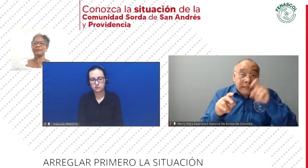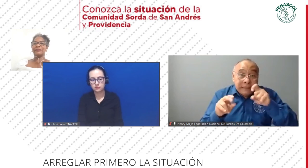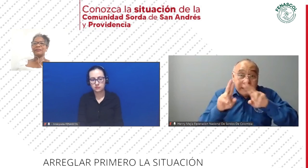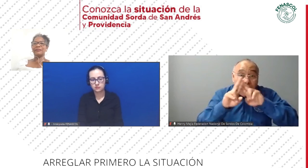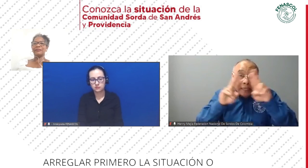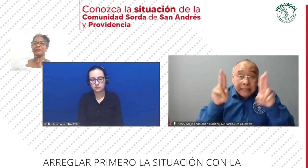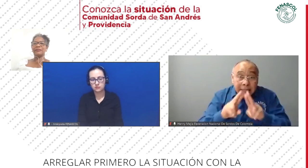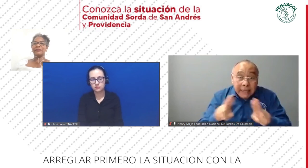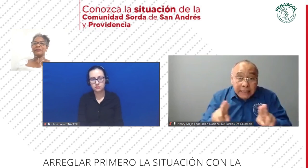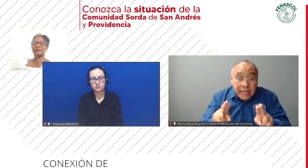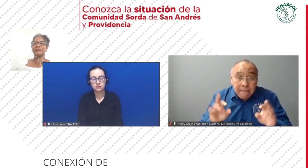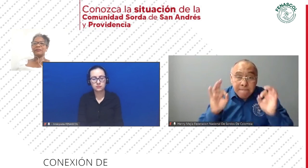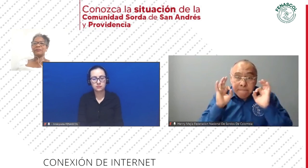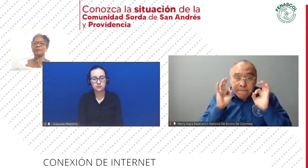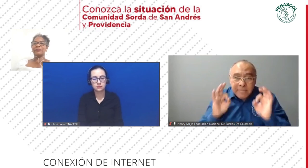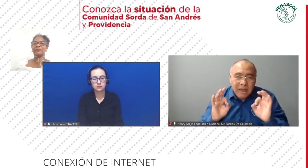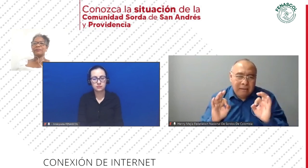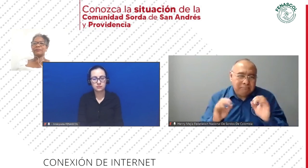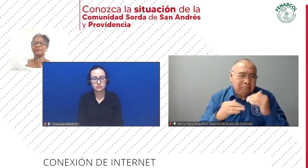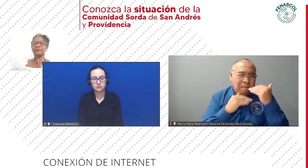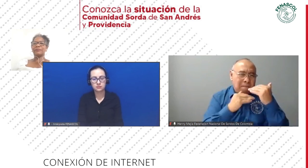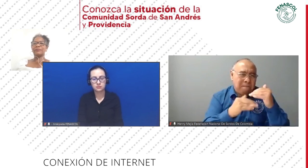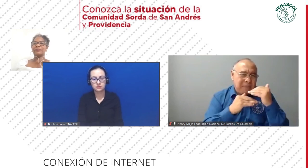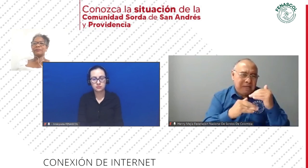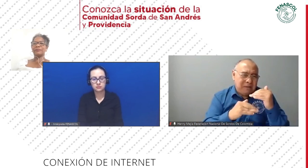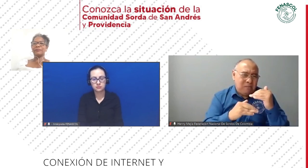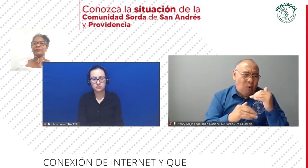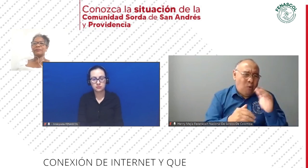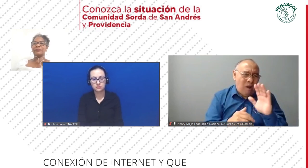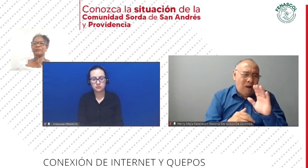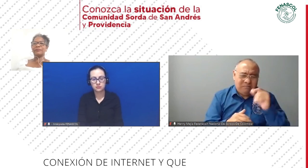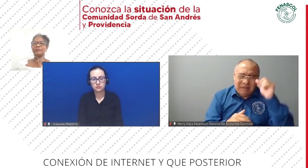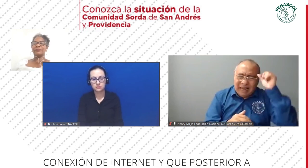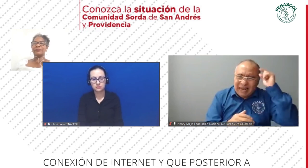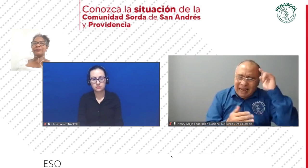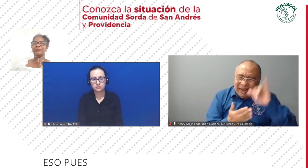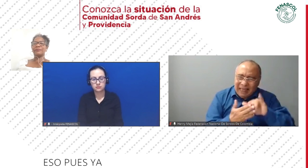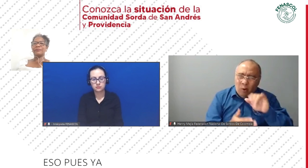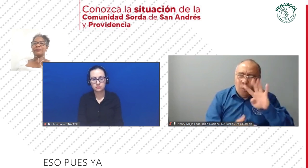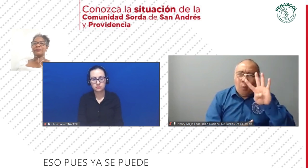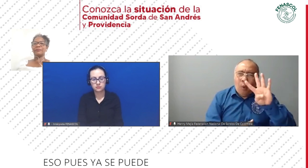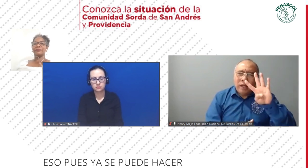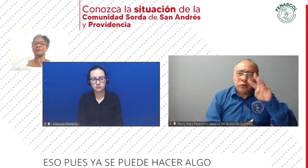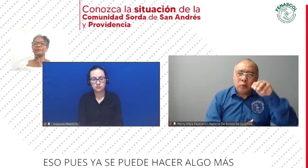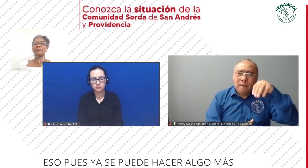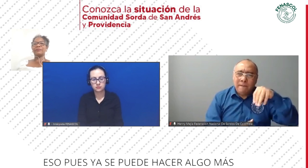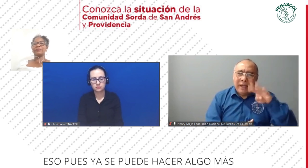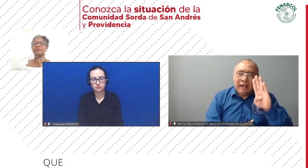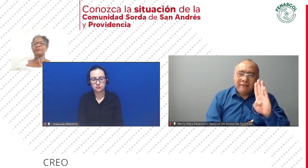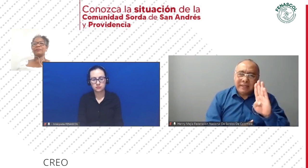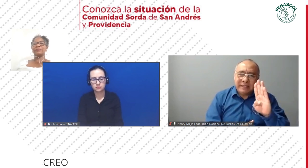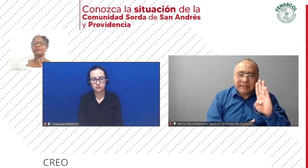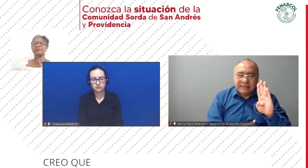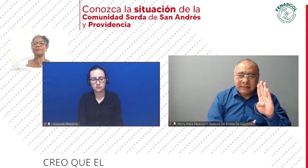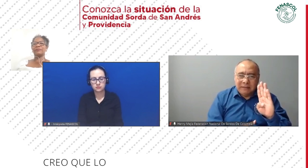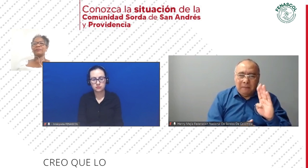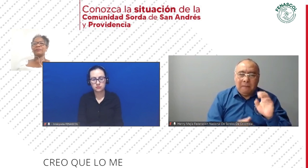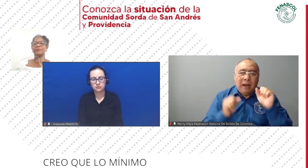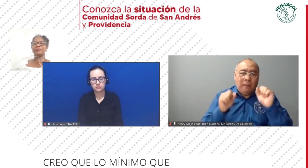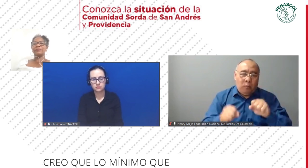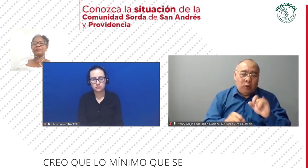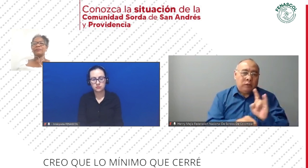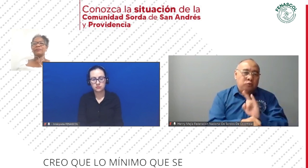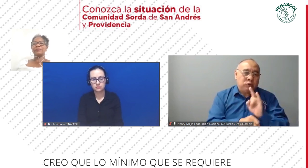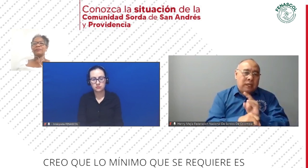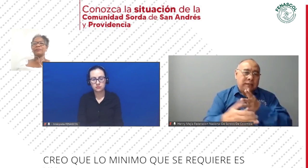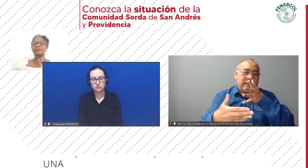con la conexión de internet y que posterior a eso pues ya se puede hacer algo más creo que lo mínimo